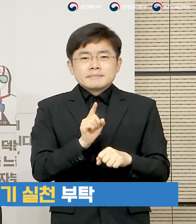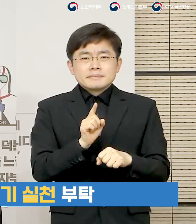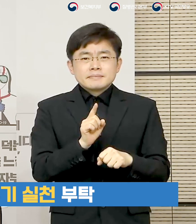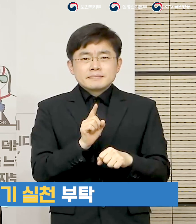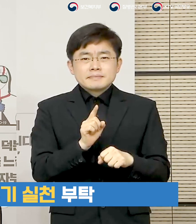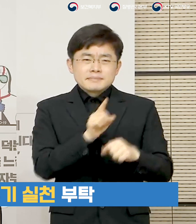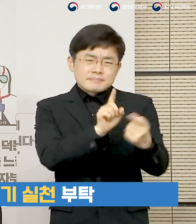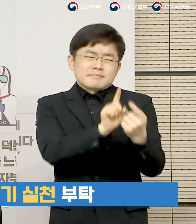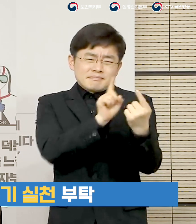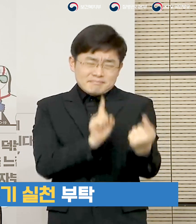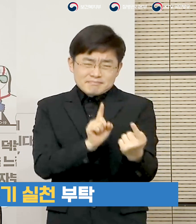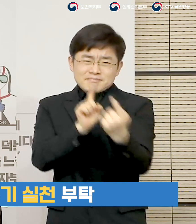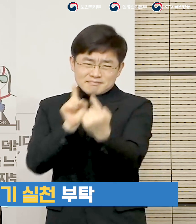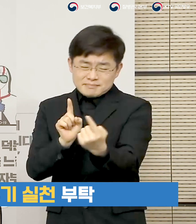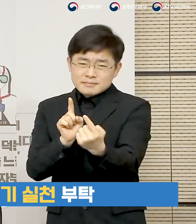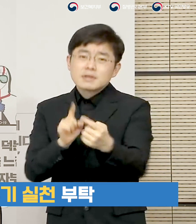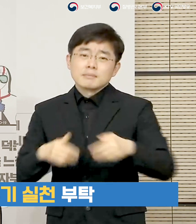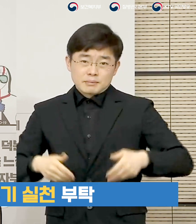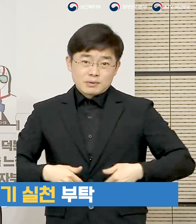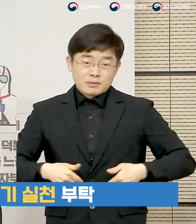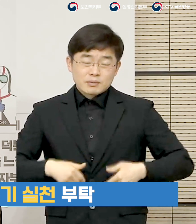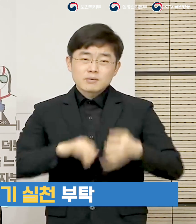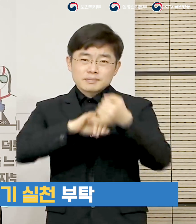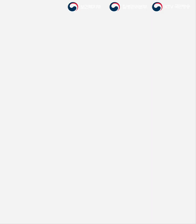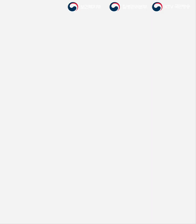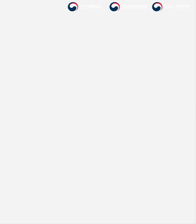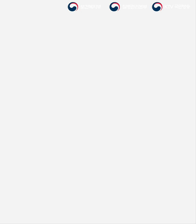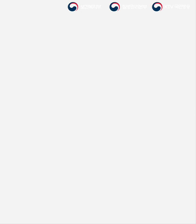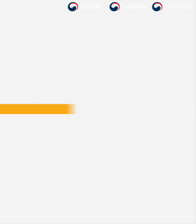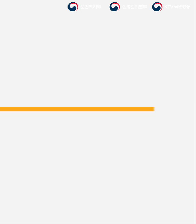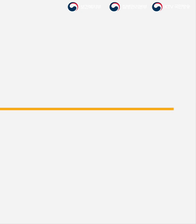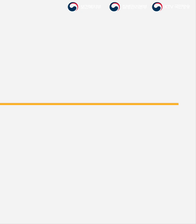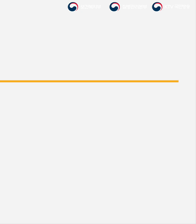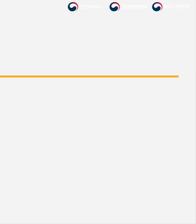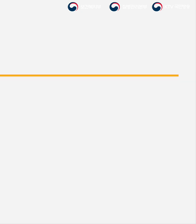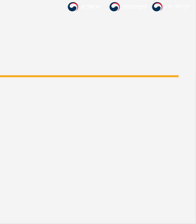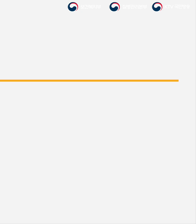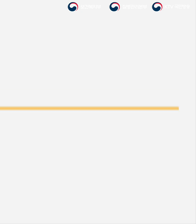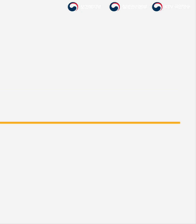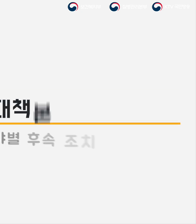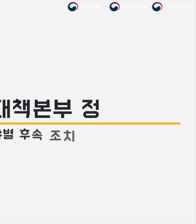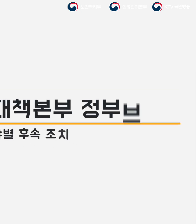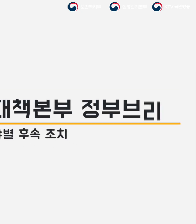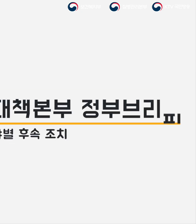물리적 거리두기를 반드시 실천을 해 주실 것을 부탁드립니다.